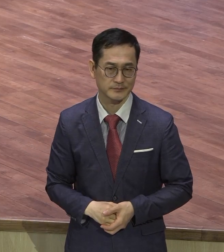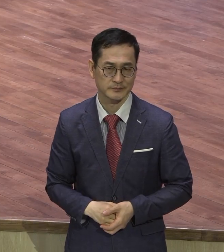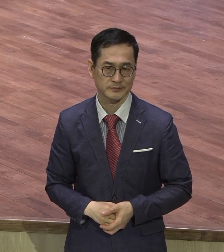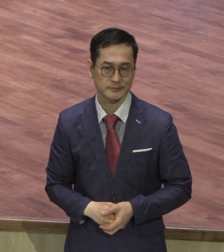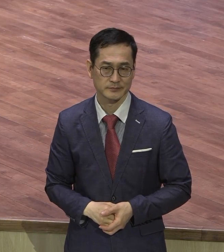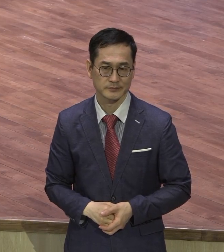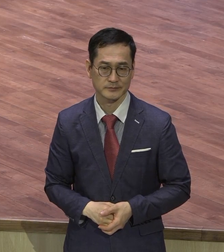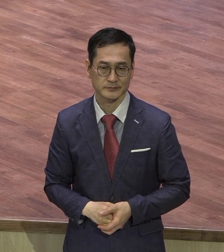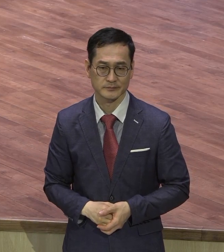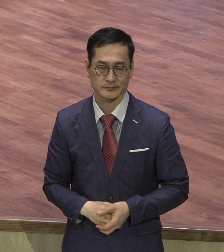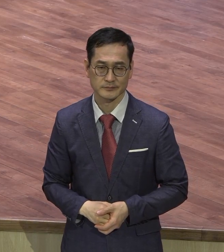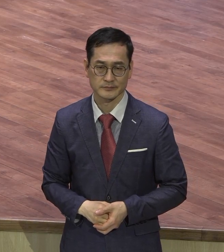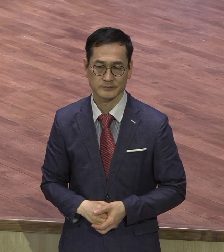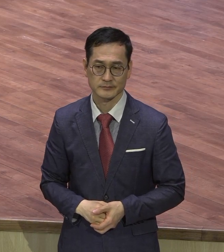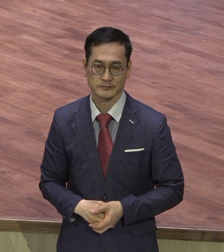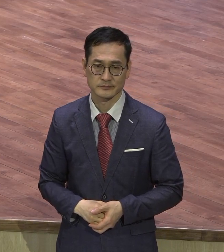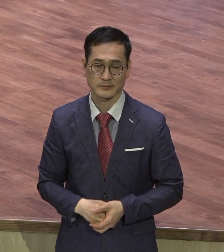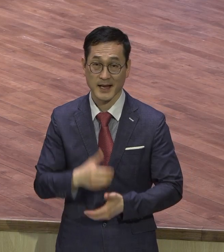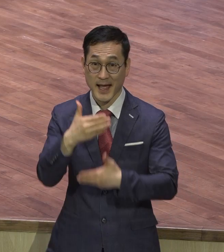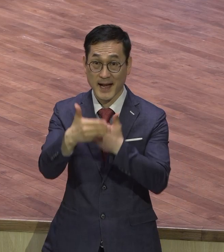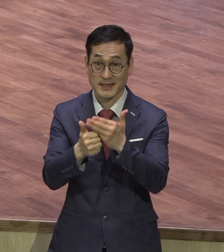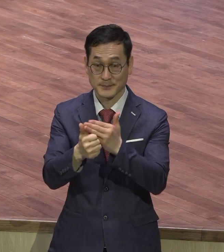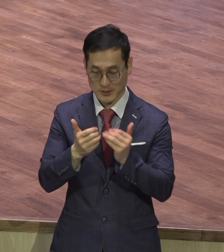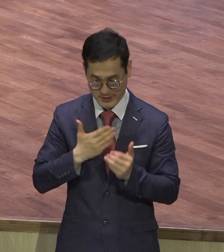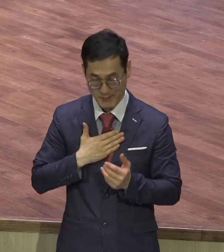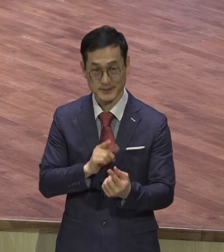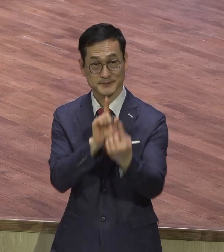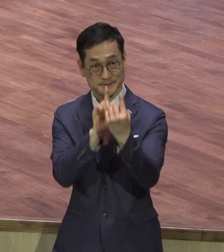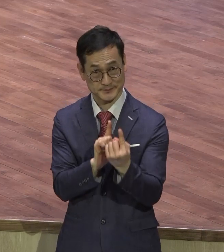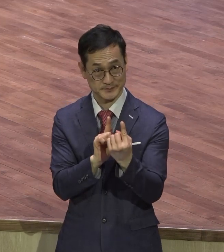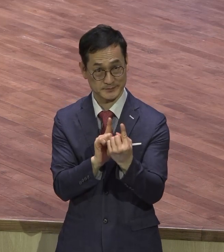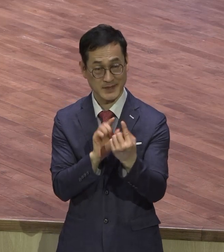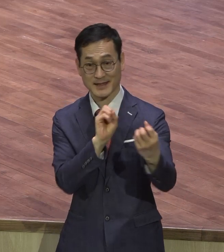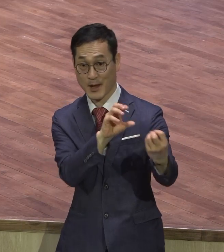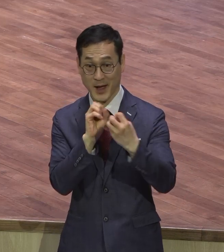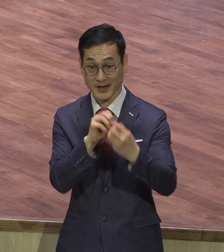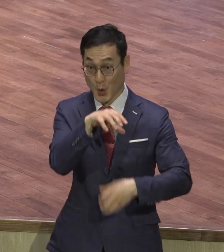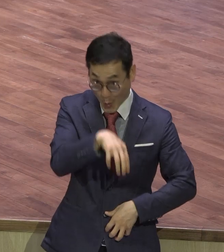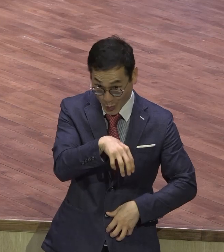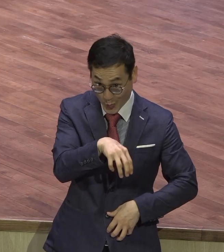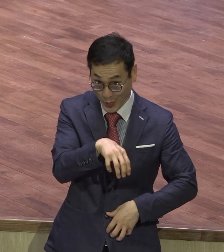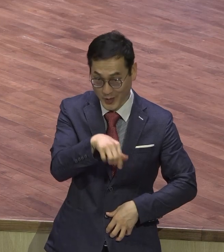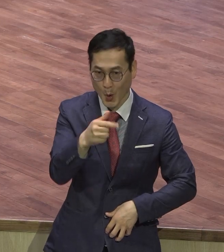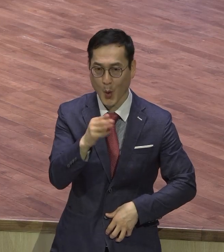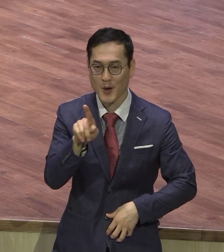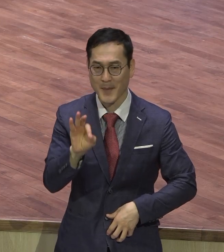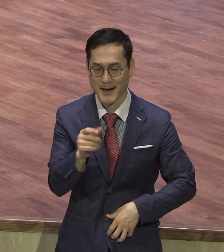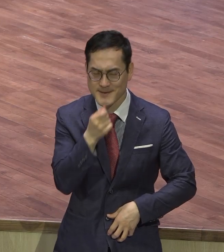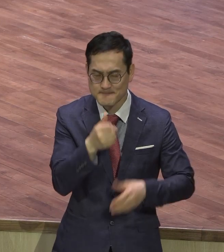않고 하나님과 나와의 대화를 나눌 수 있다고 하면 그것이 골방이에요.